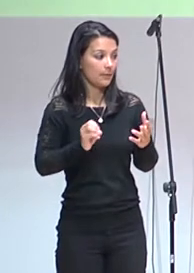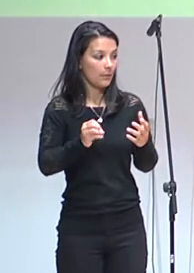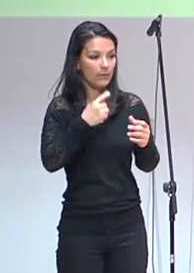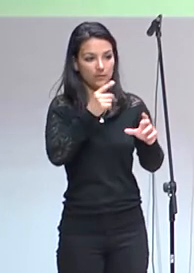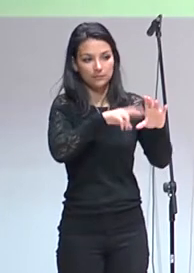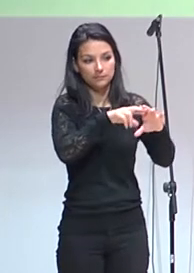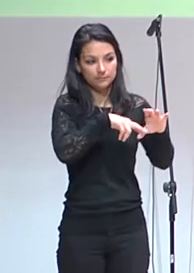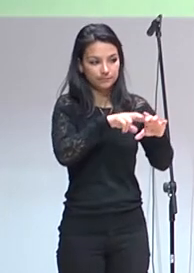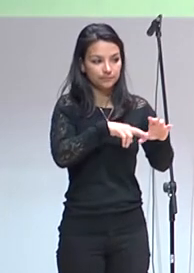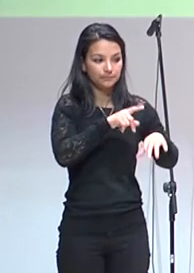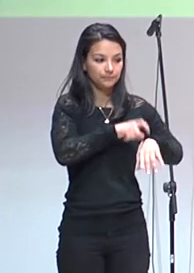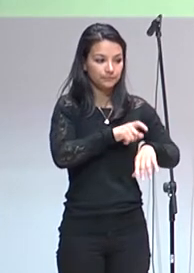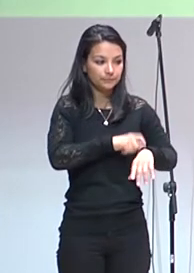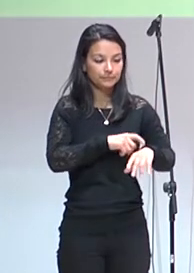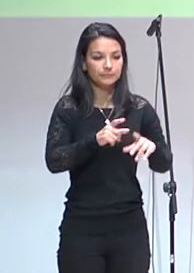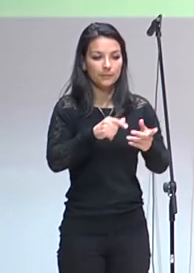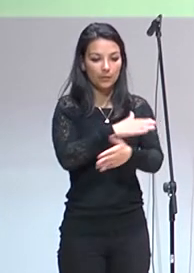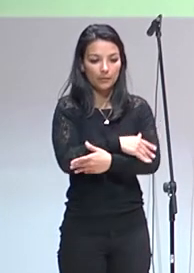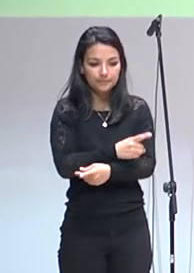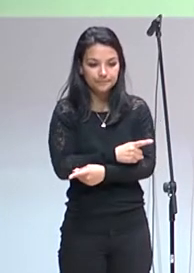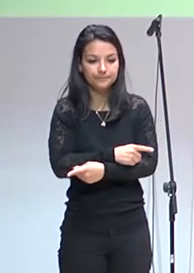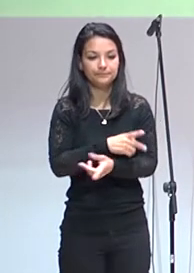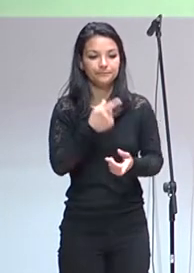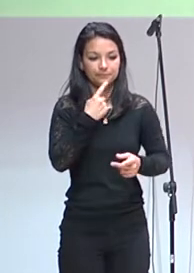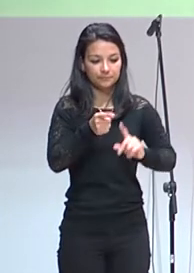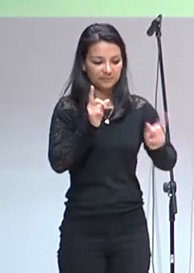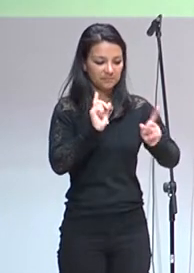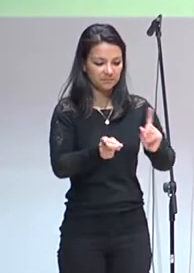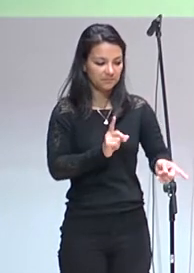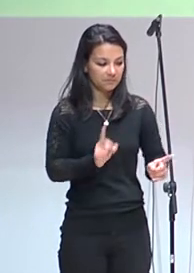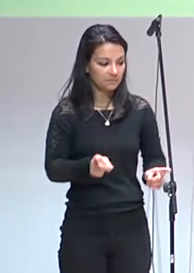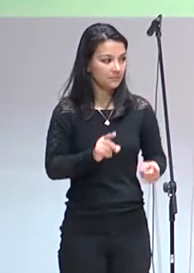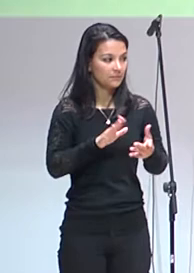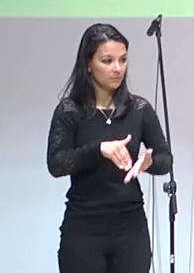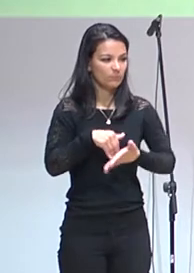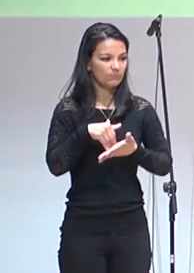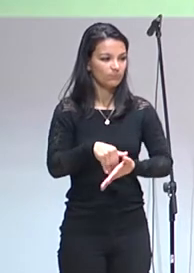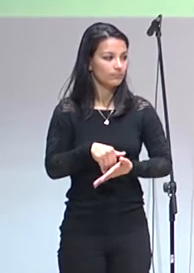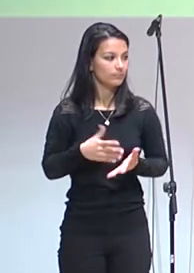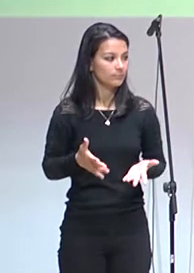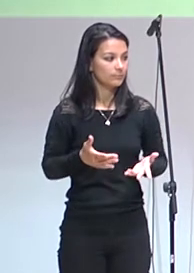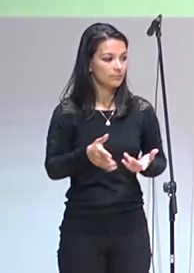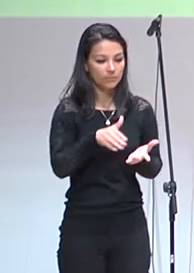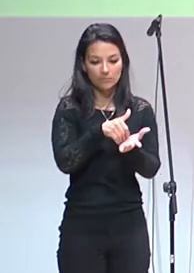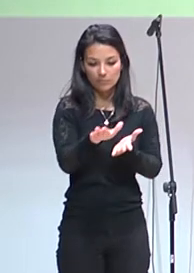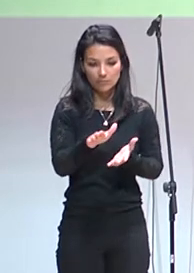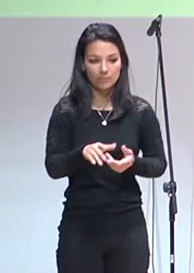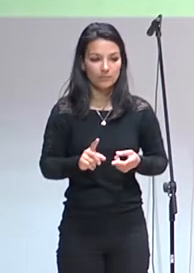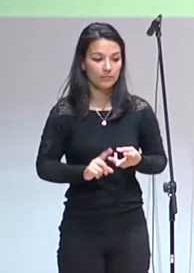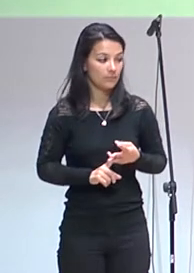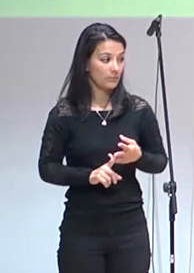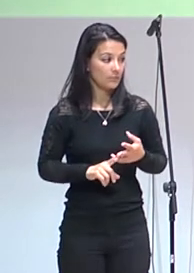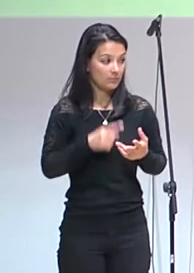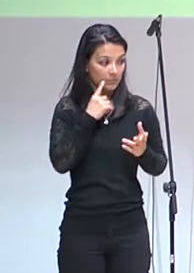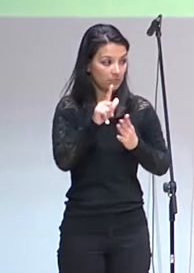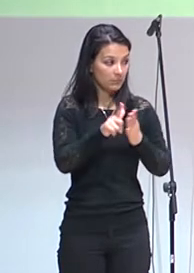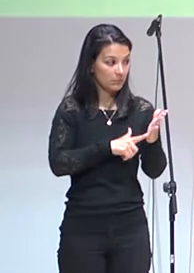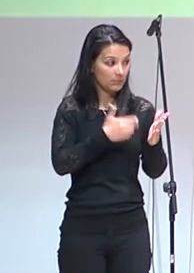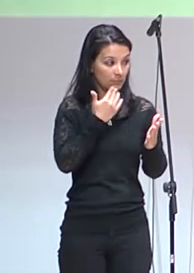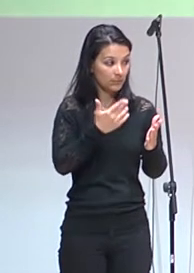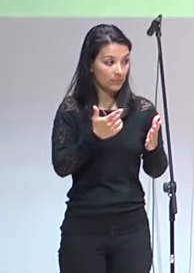campana, la fila, la disciplina, la voz de mando, la autoridad, el pedestal, la expulsión, dice, ¿no? Un alumno